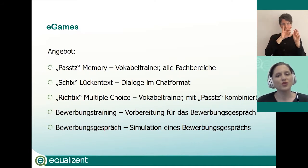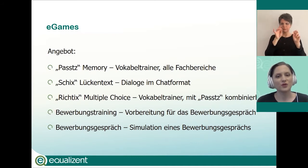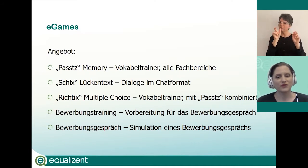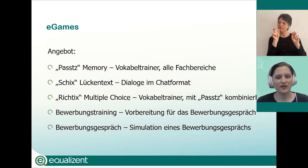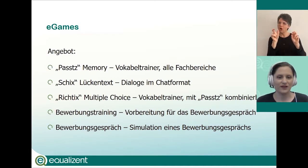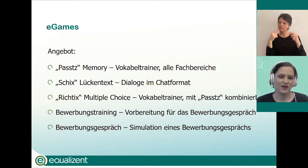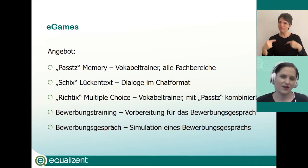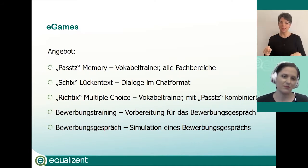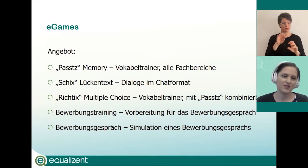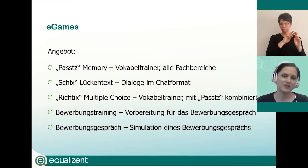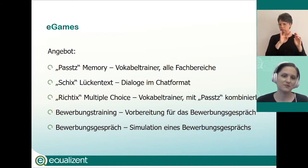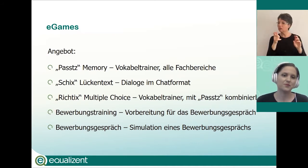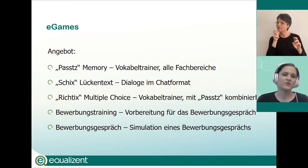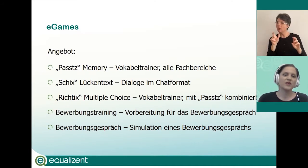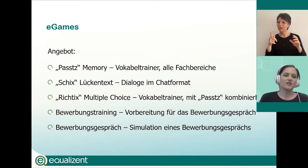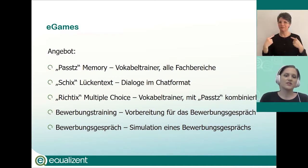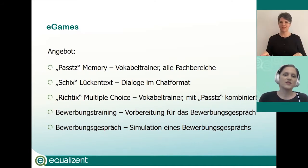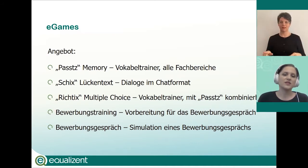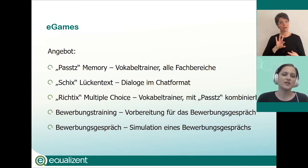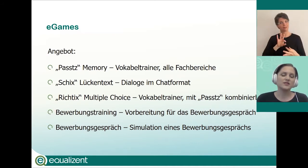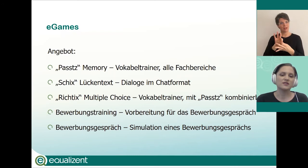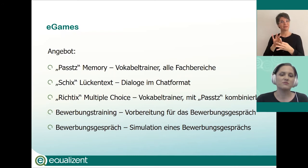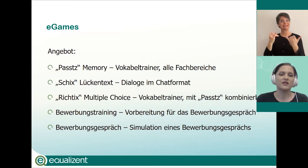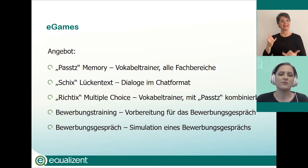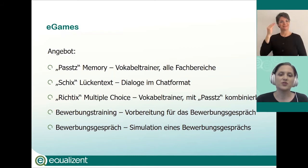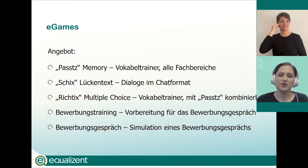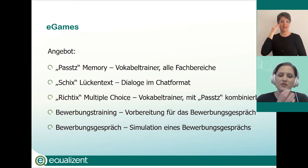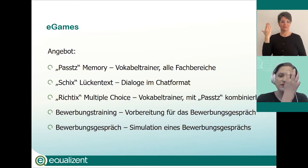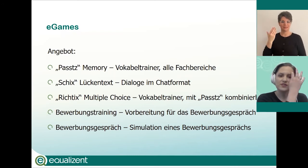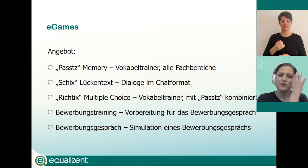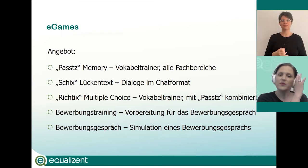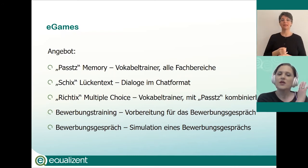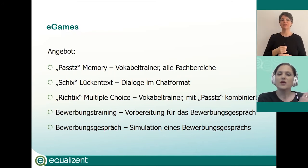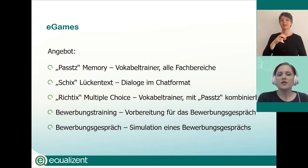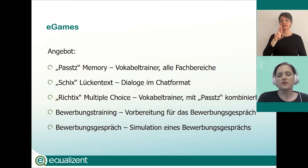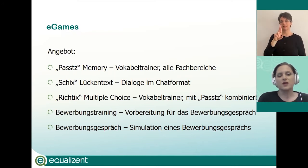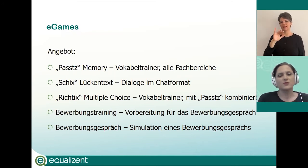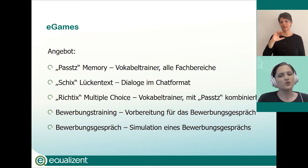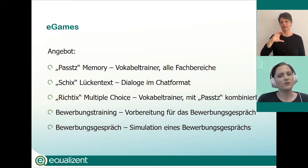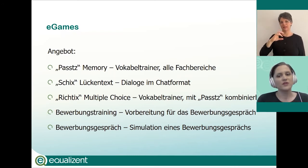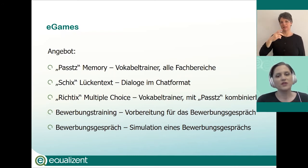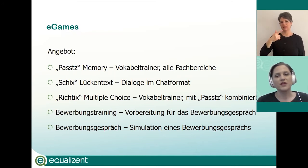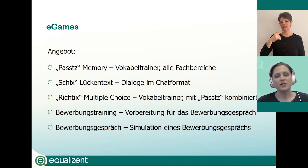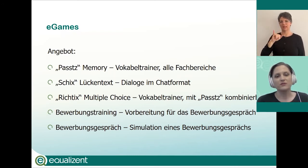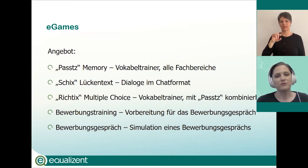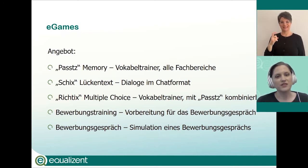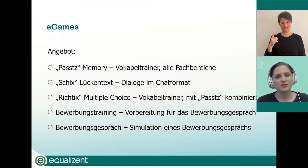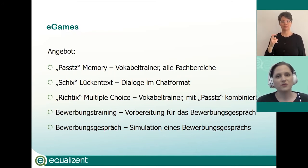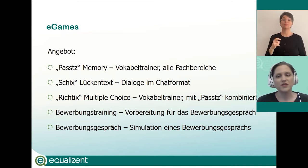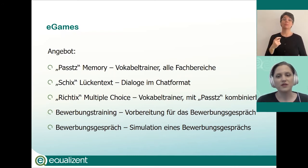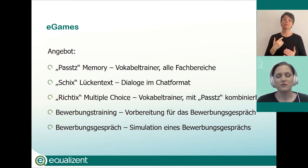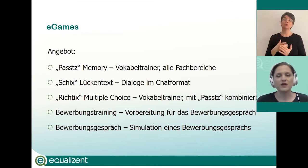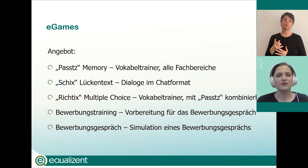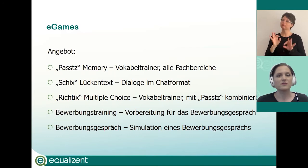Schulung durchgenommen werden, anpassen. Das Richtigste, dieses Multiple-Choice-Quiz, das kann man super mit den Inhalten von